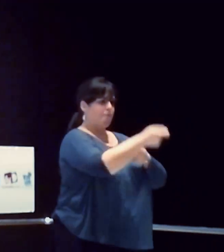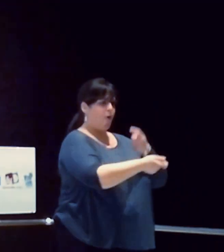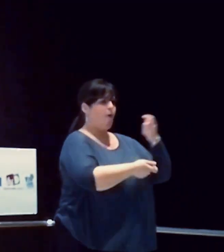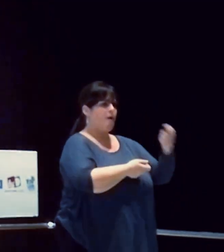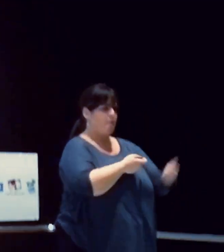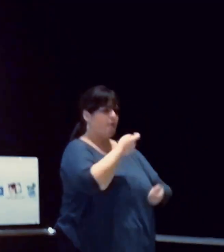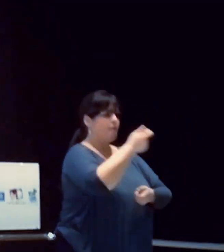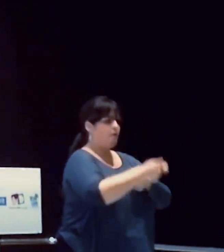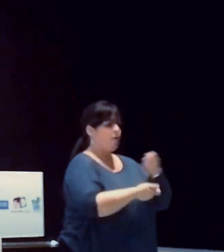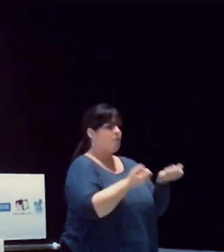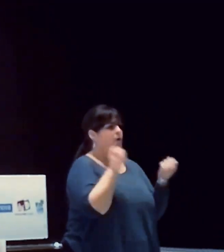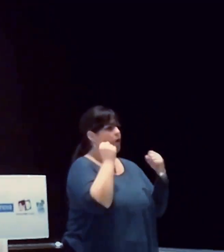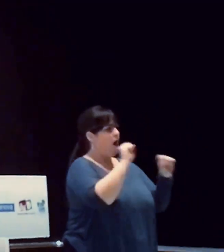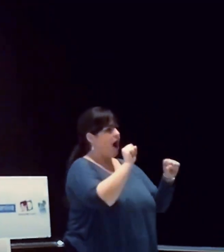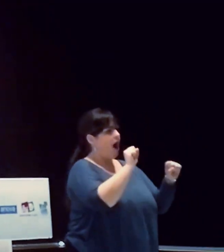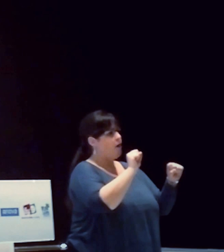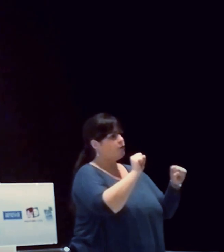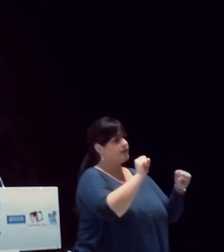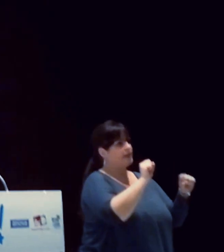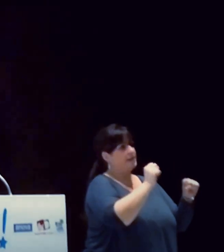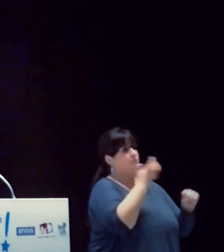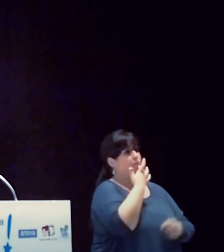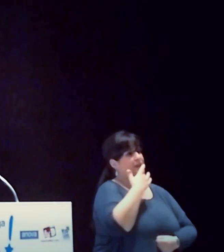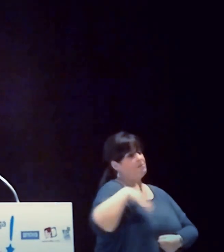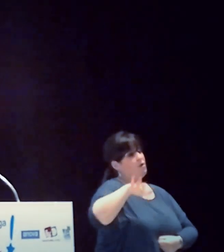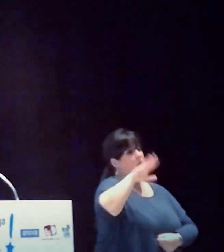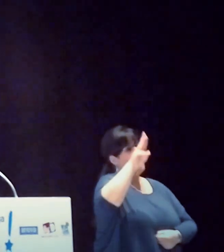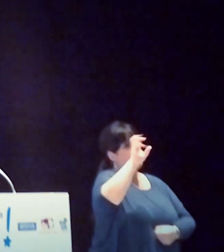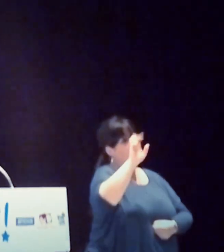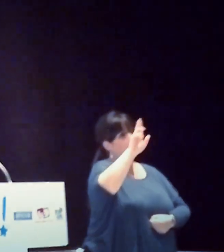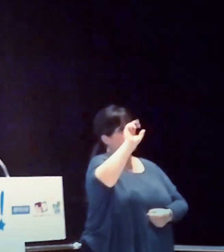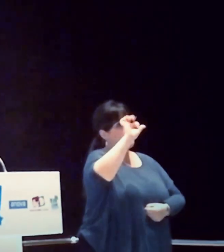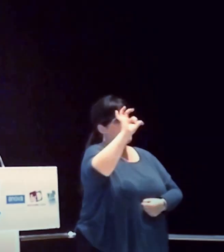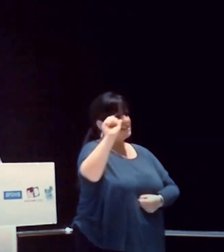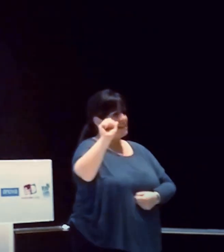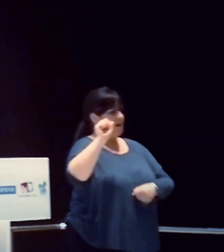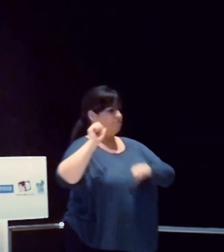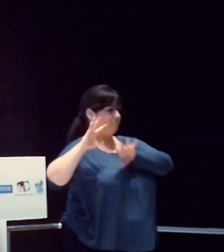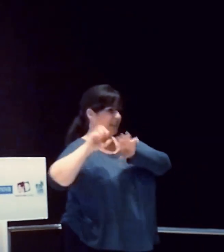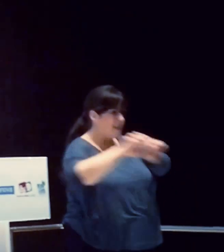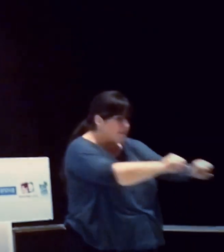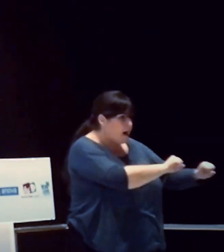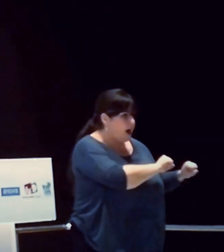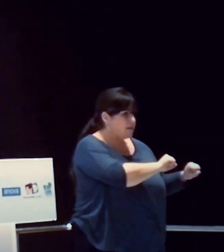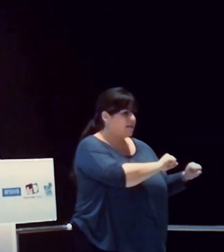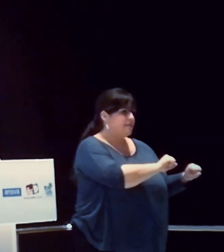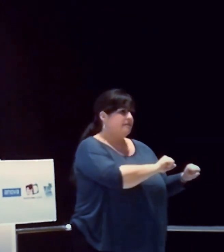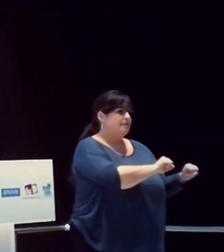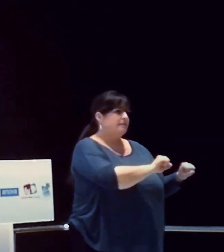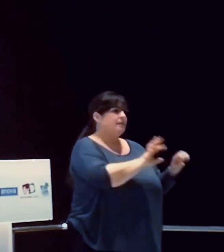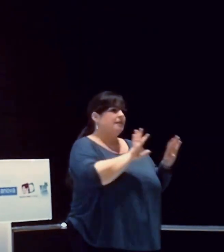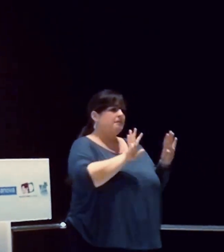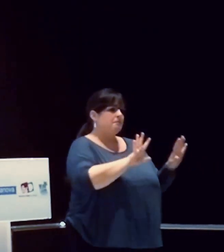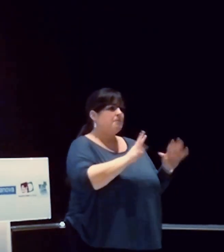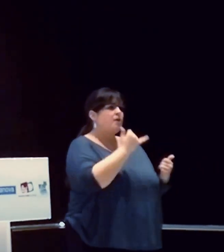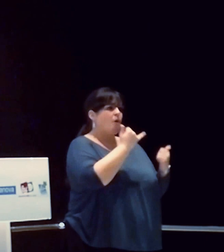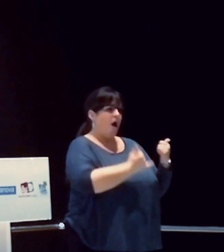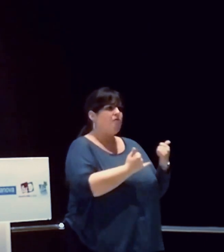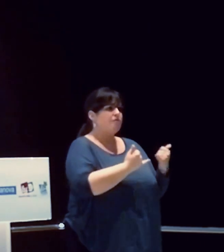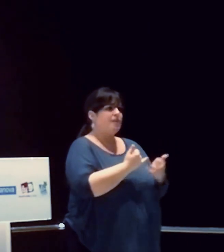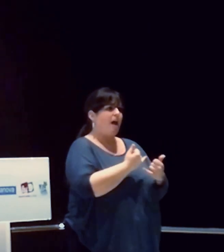a su invasión del Imperio Persa de las Guerras Médicas. Los hoplitas de Leónides de las